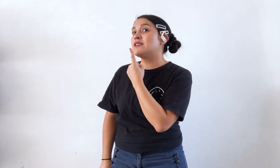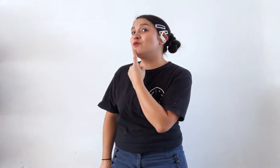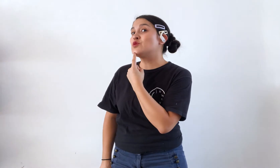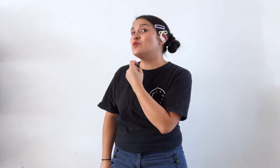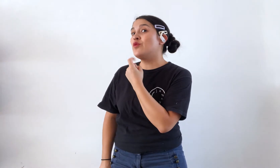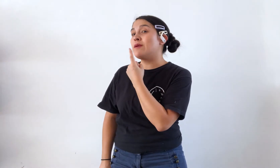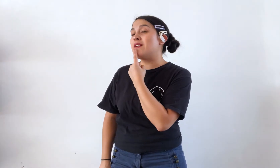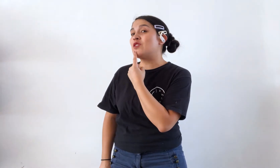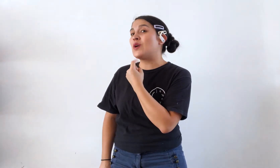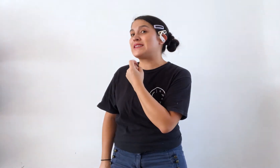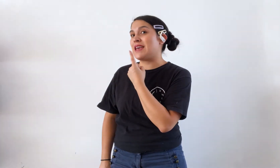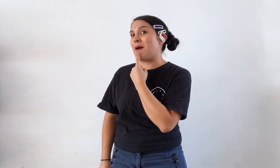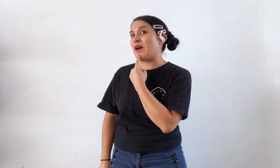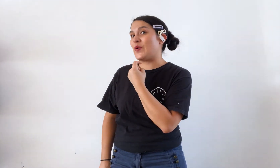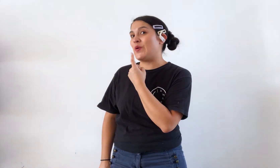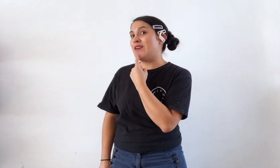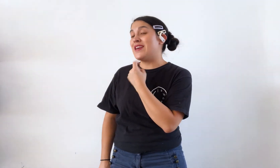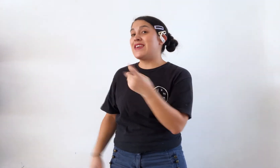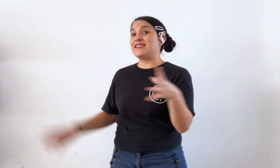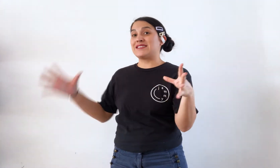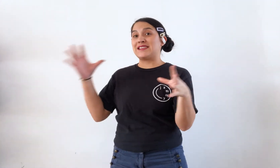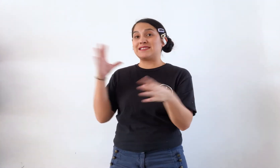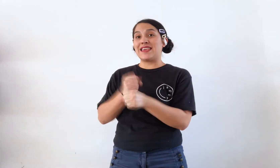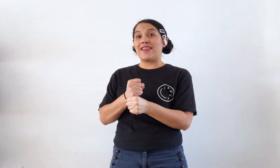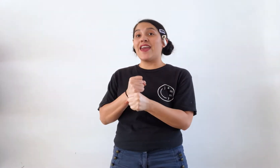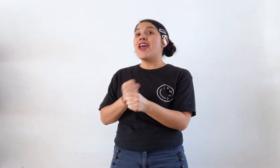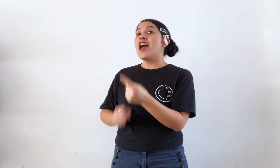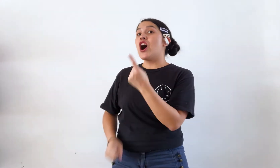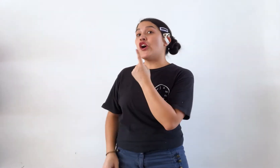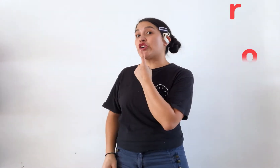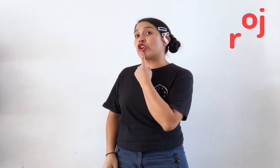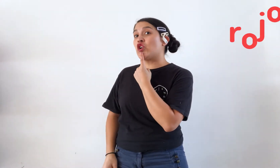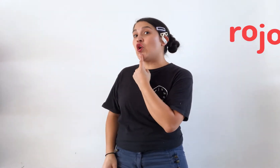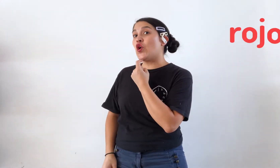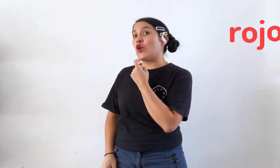hacemos un movimiento hacia abajo. Y esta es la seña de rojo.